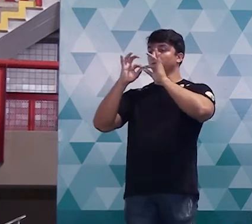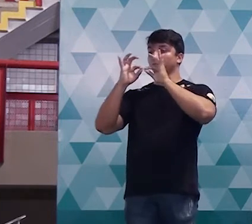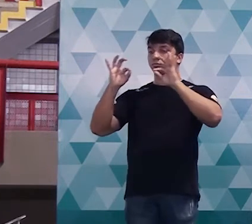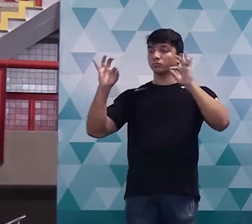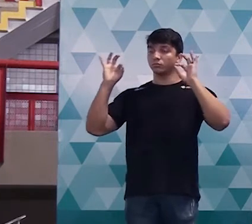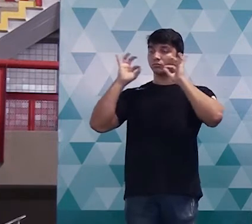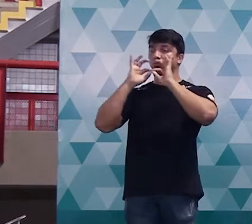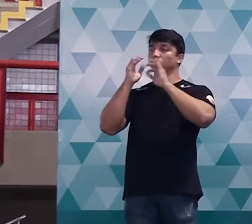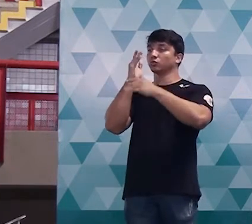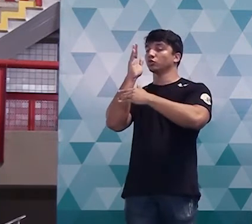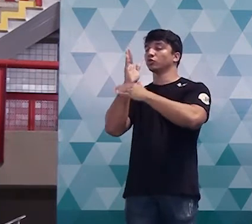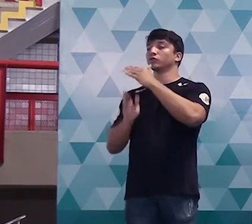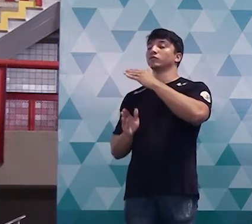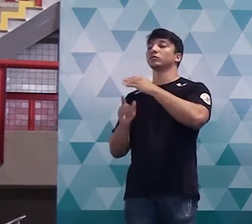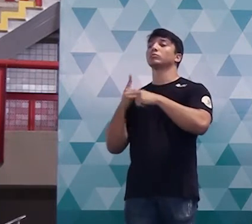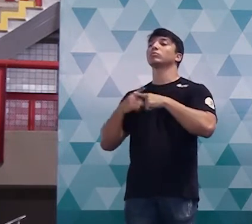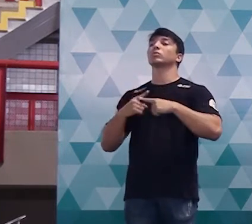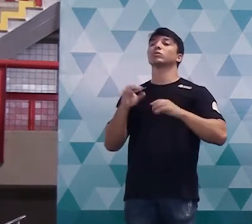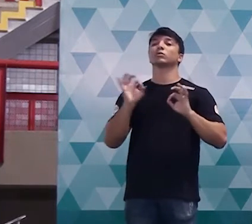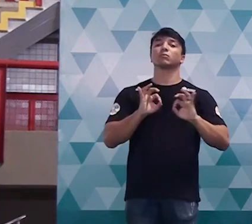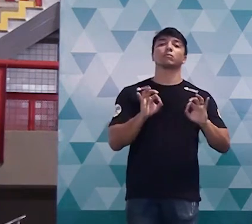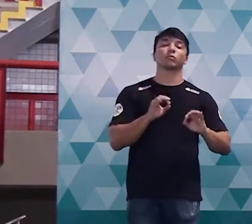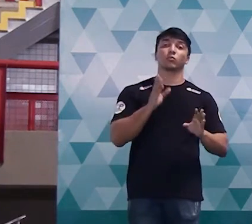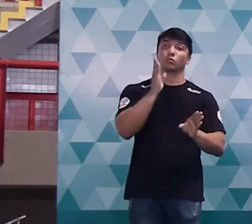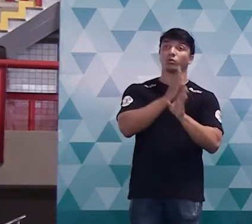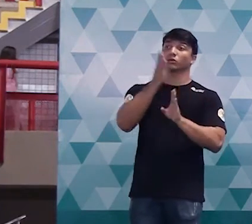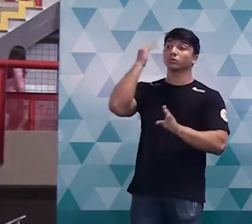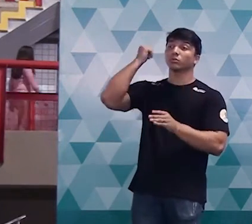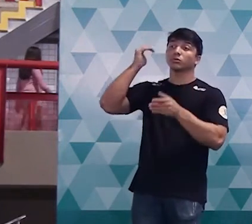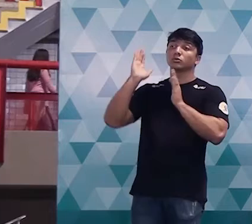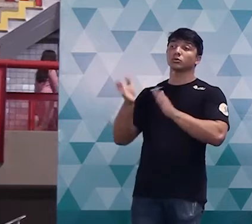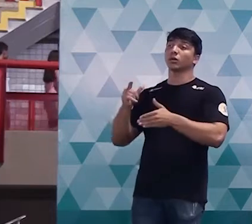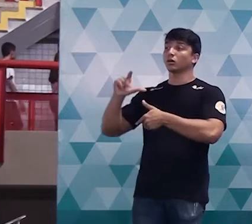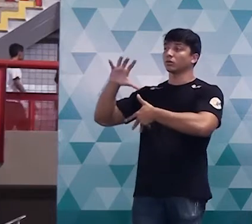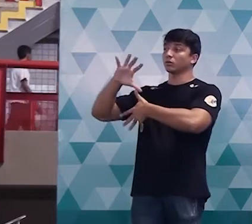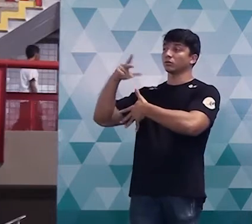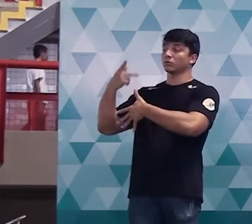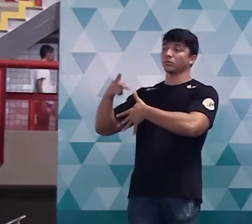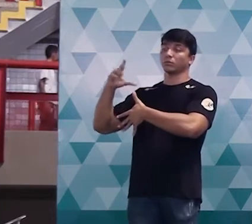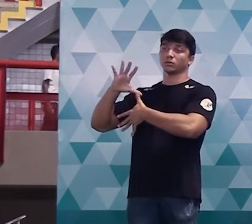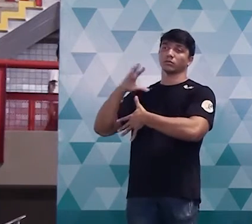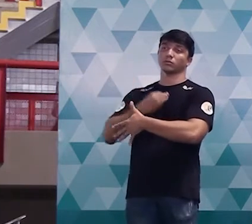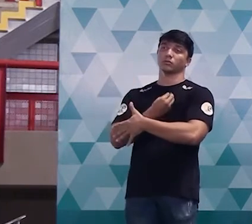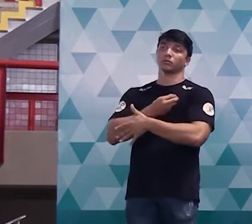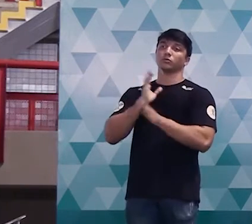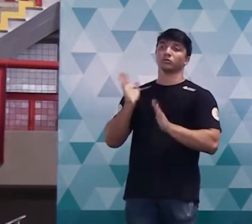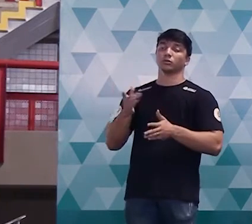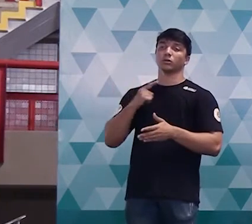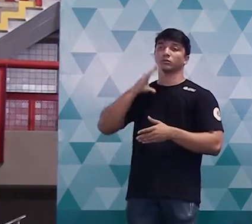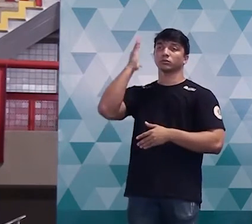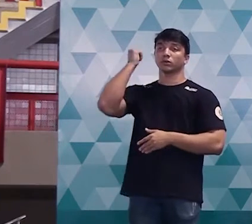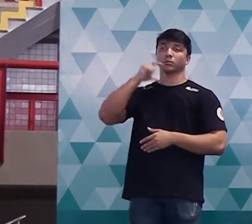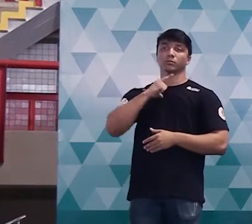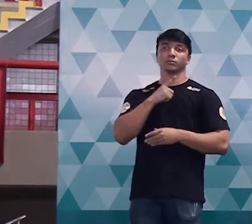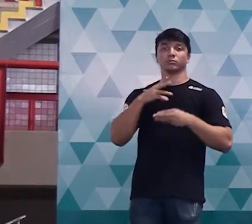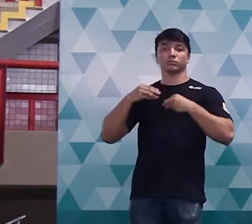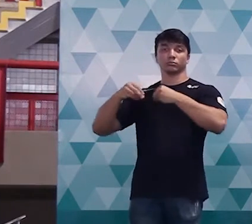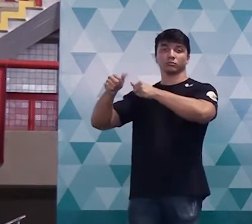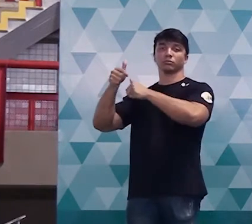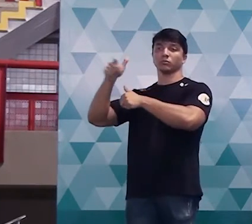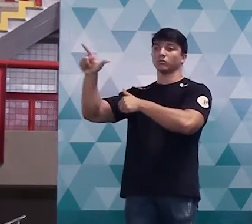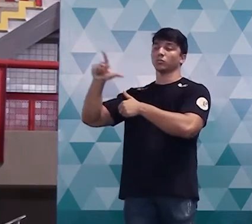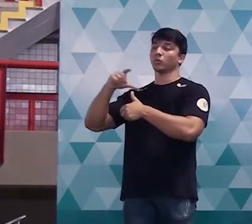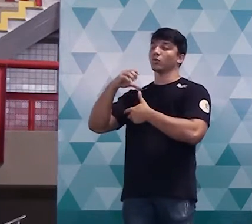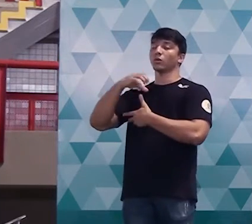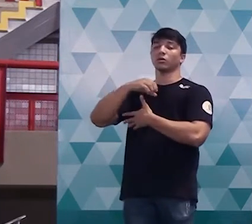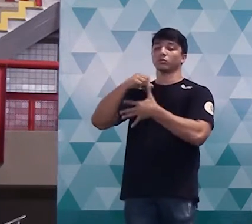dividindo as posses? Provavelmente porque ele já sabia da existência de terras aqui na América. Já sabia de mais terras no continente sul,